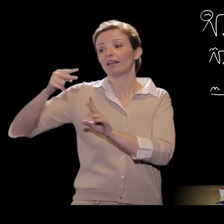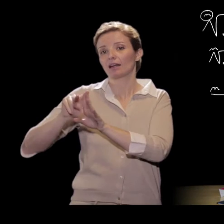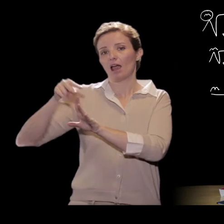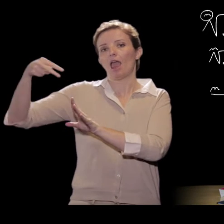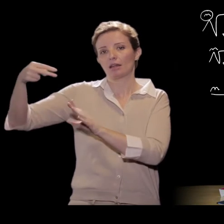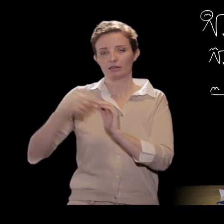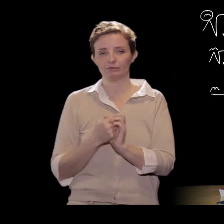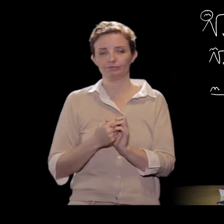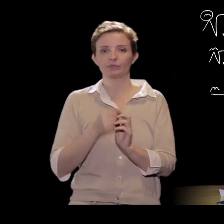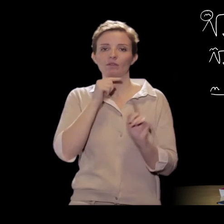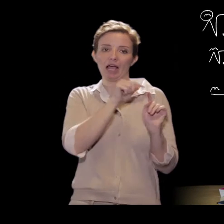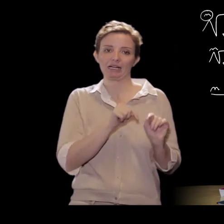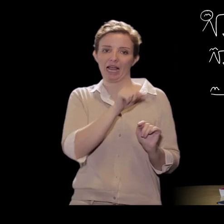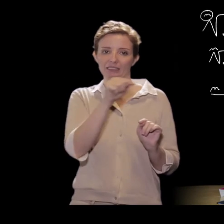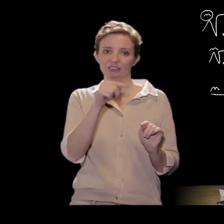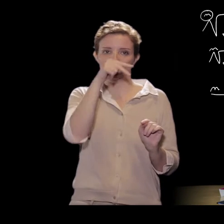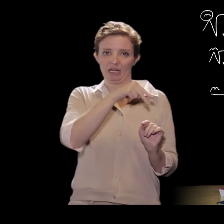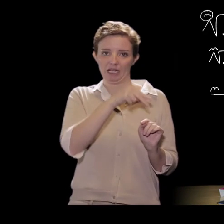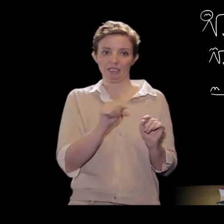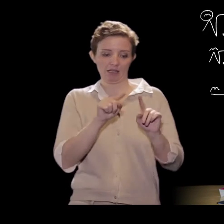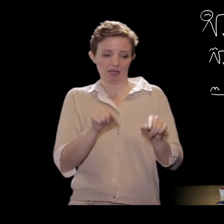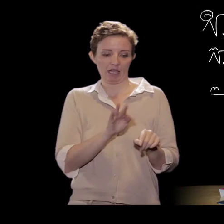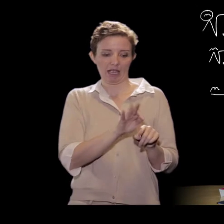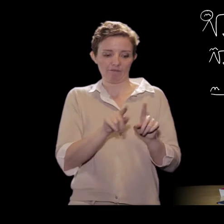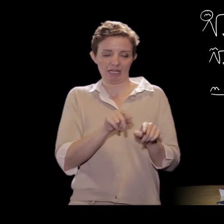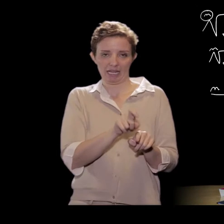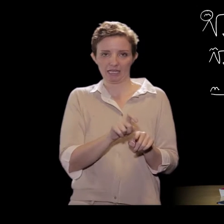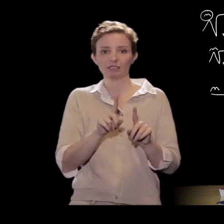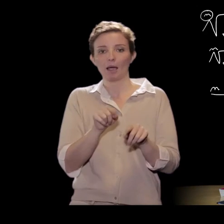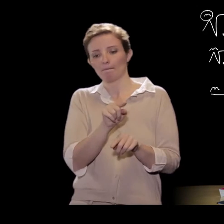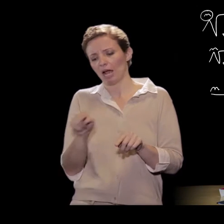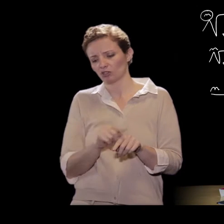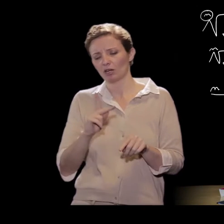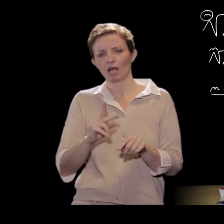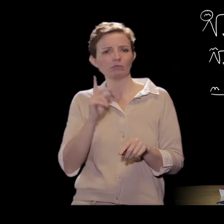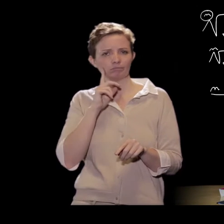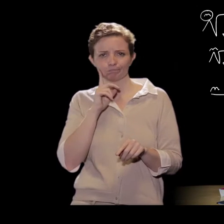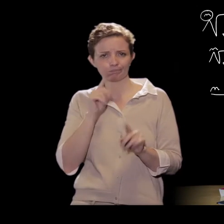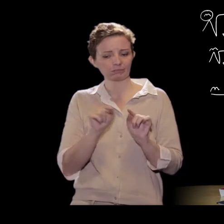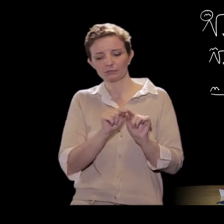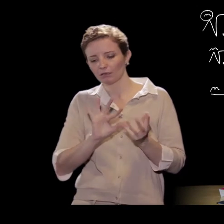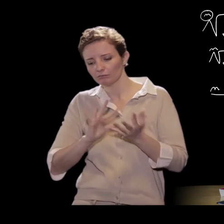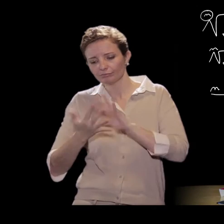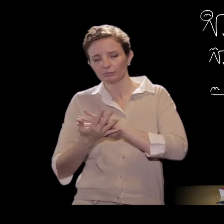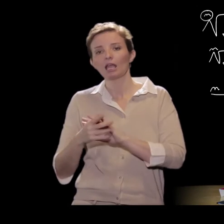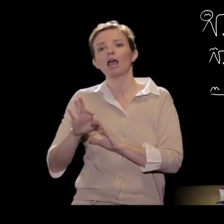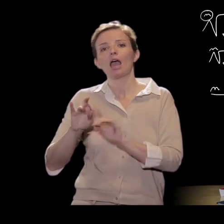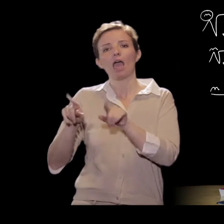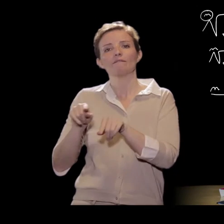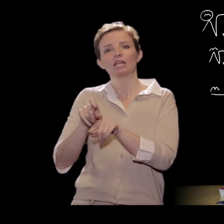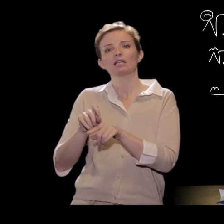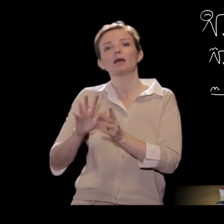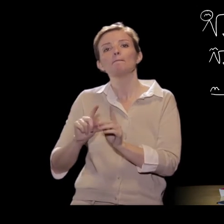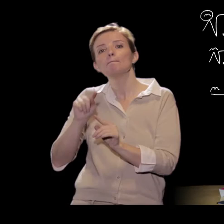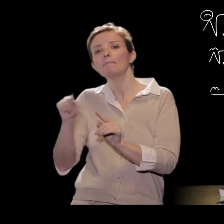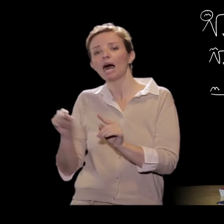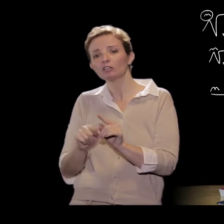la Rad enesa di FX Mag K allo stesso modo si trasformerà in FX Mag k ^